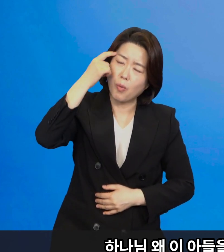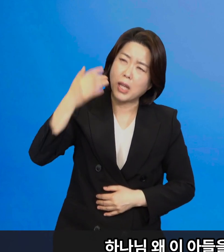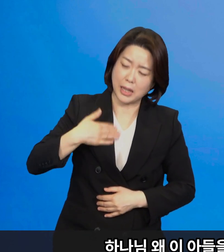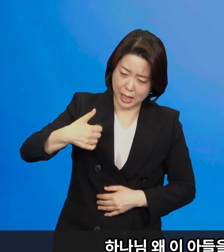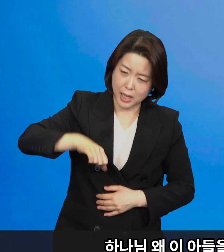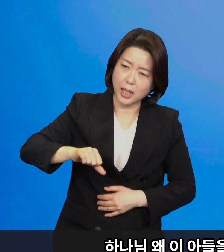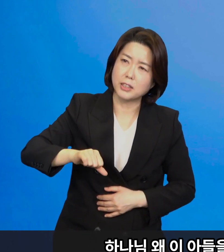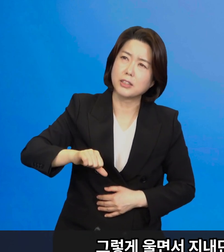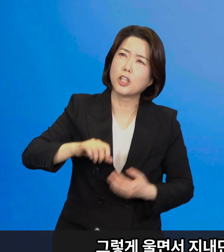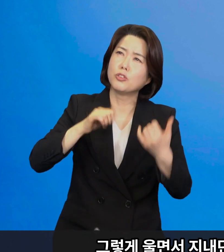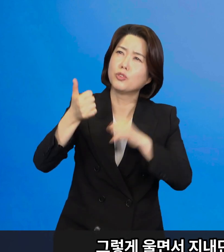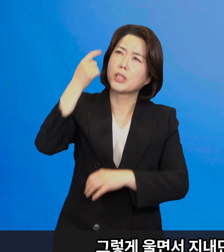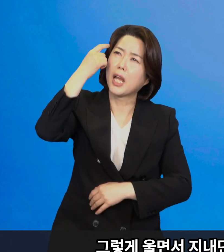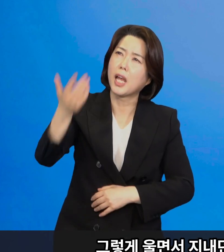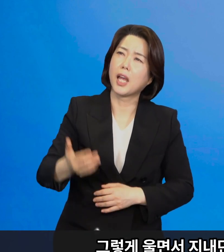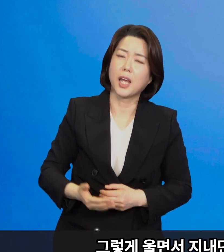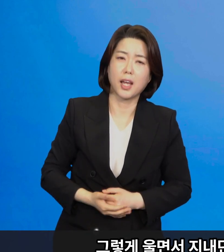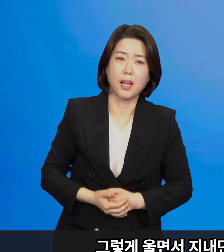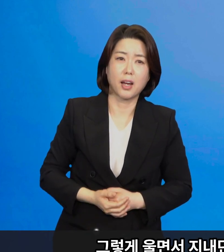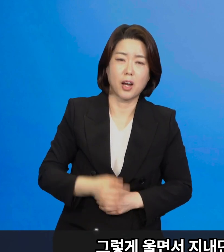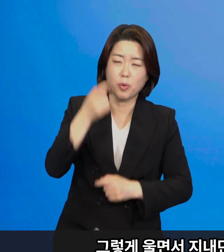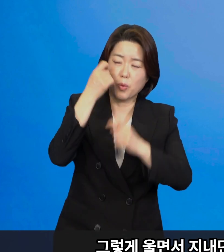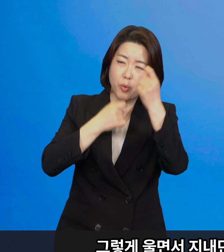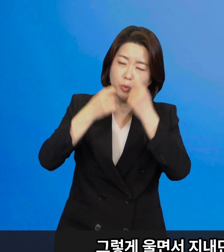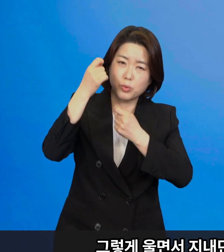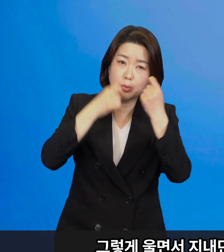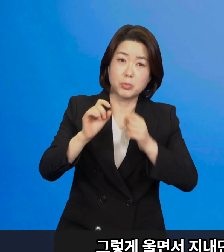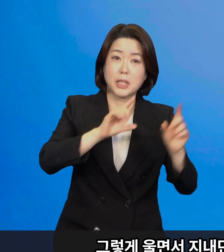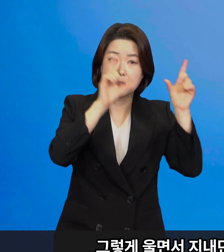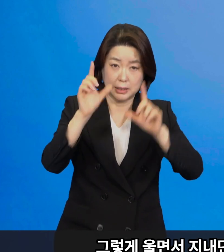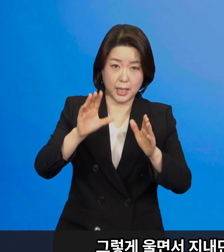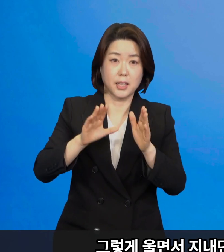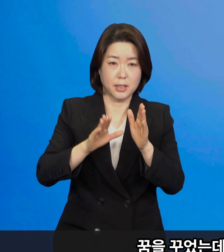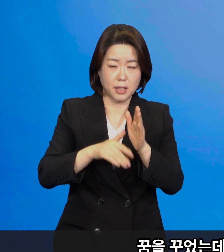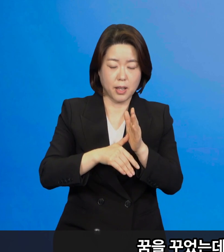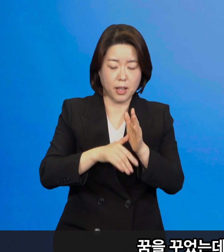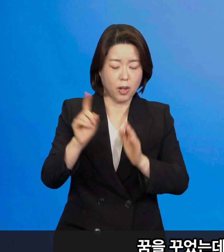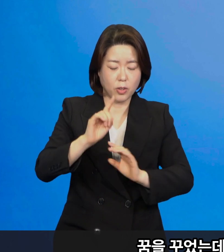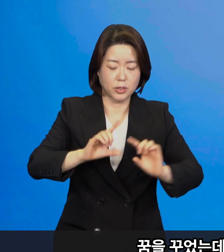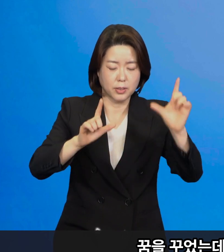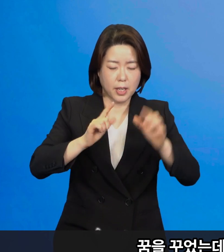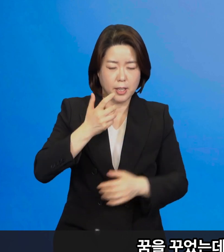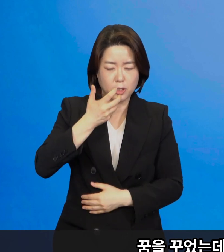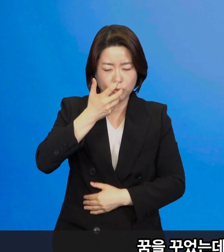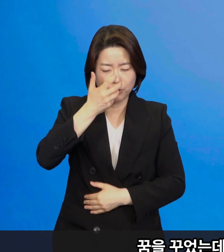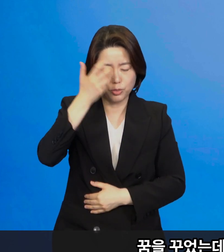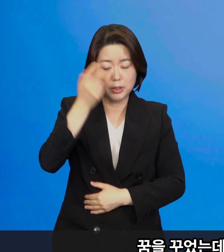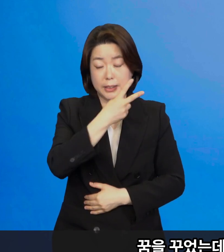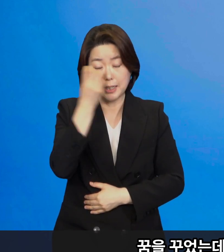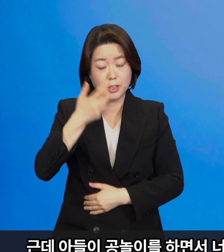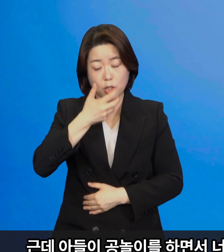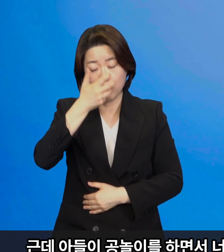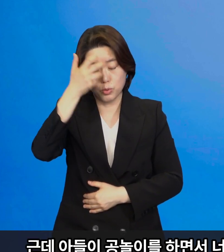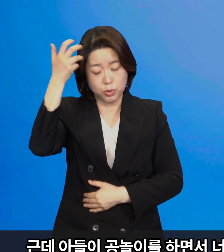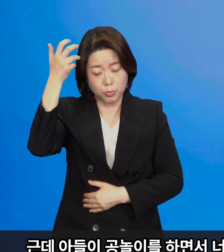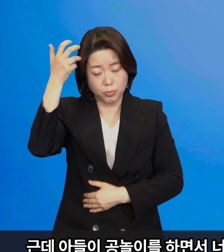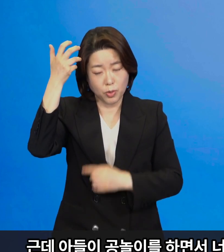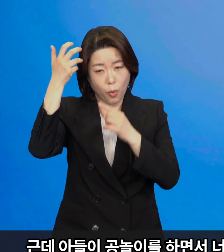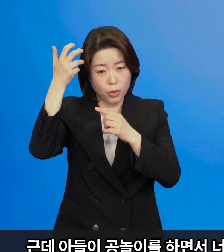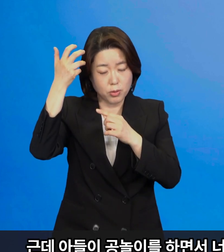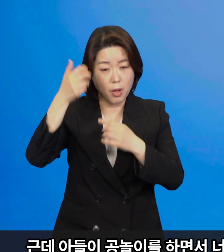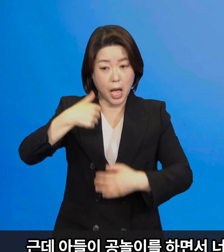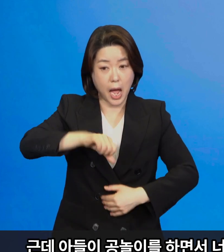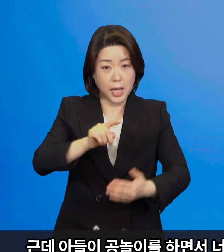않으셨나요? 그렇게 울면서 지내던 중에 꿈을 꾸게 됩니다. 꿈을 꾸었는데 아들이 나왔어요. 근데